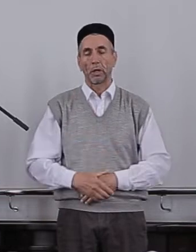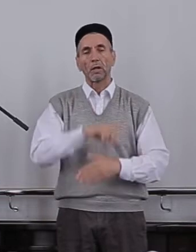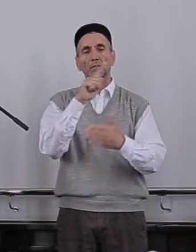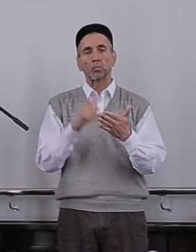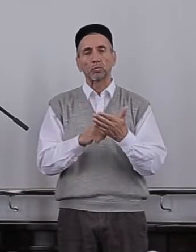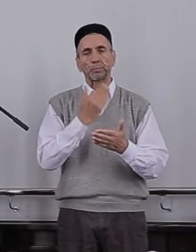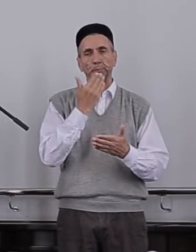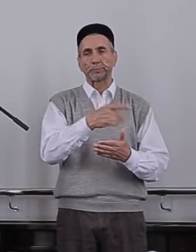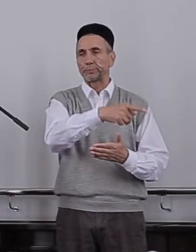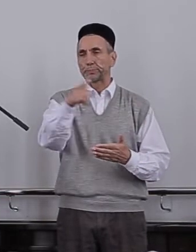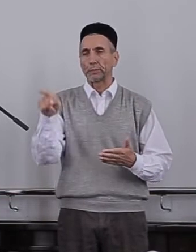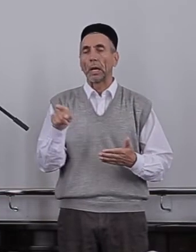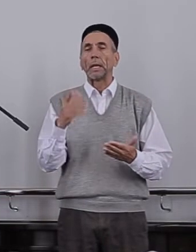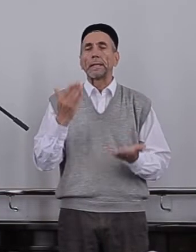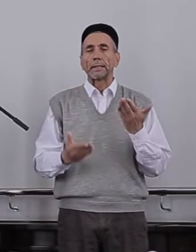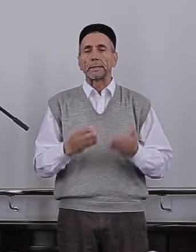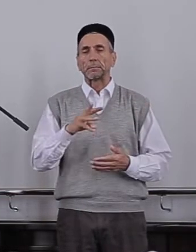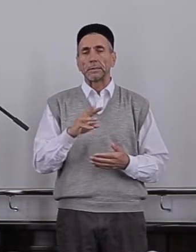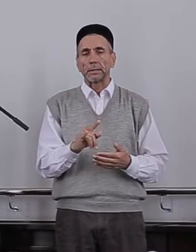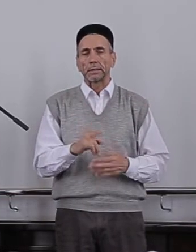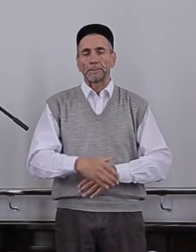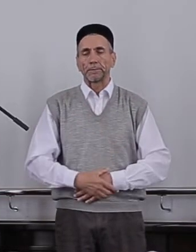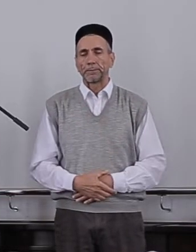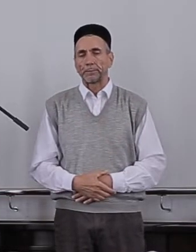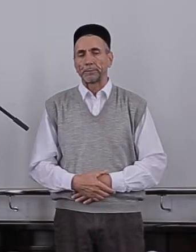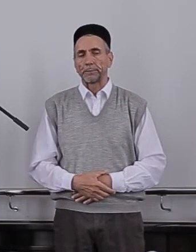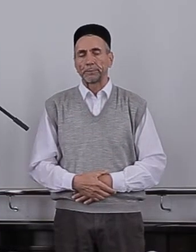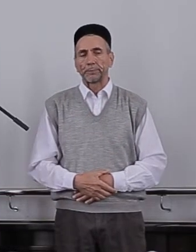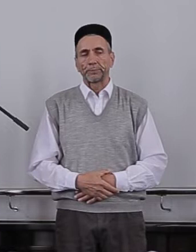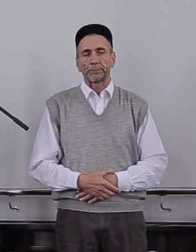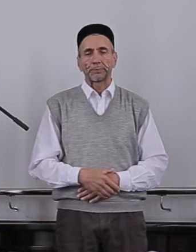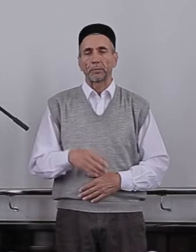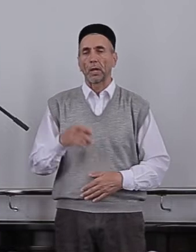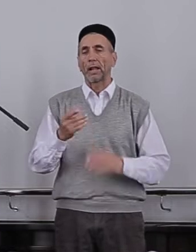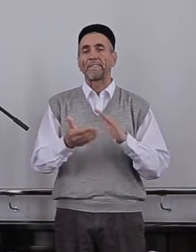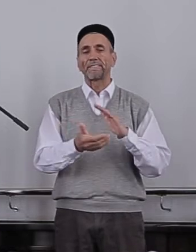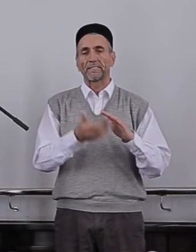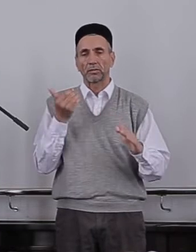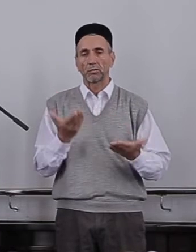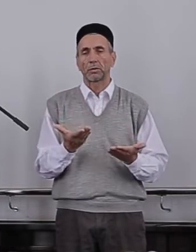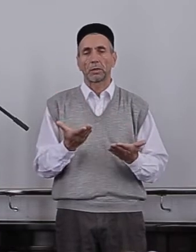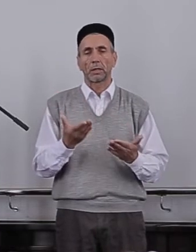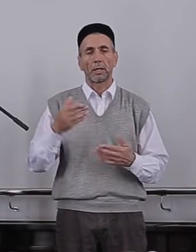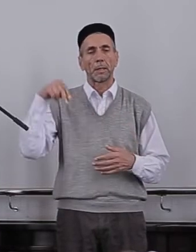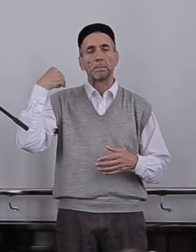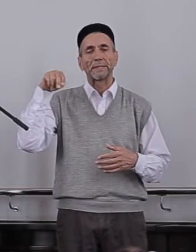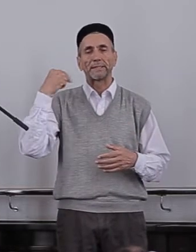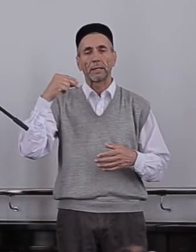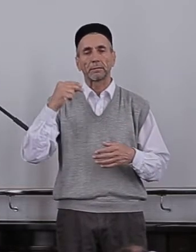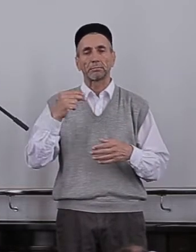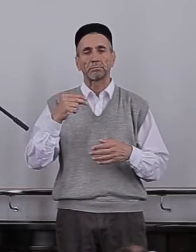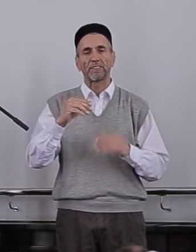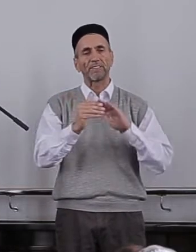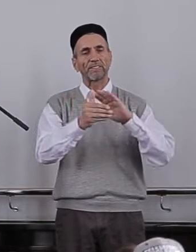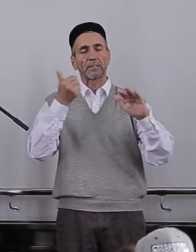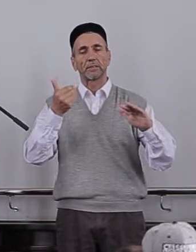bile. Eğer de biz, bizini çakırsalar prezident yanına, prezident